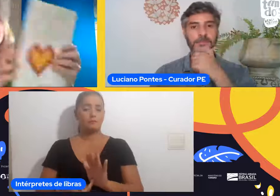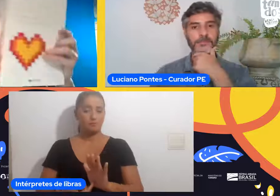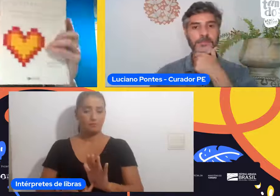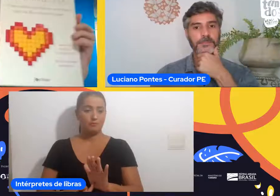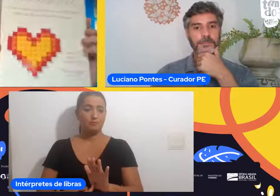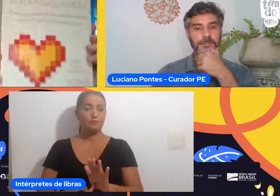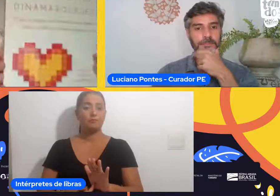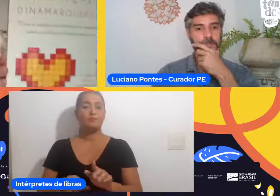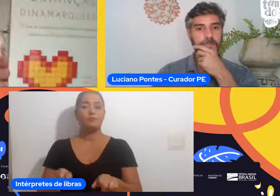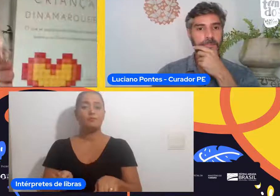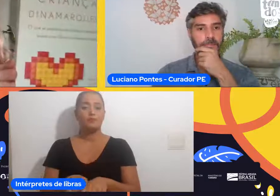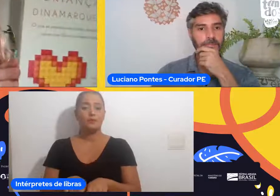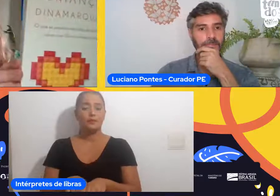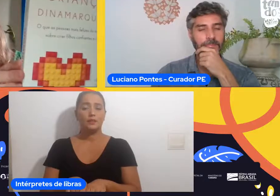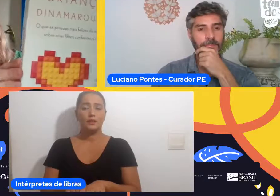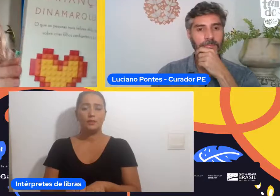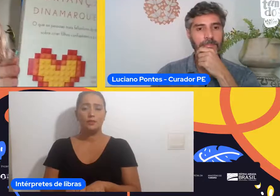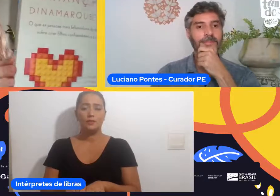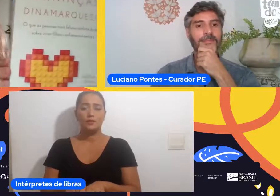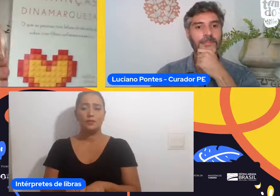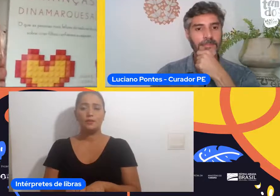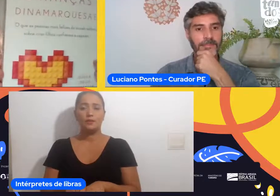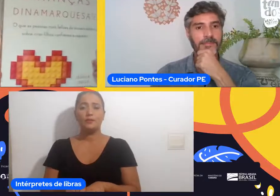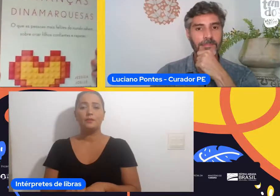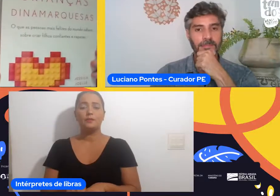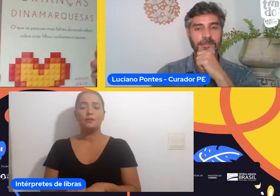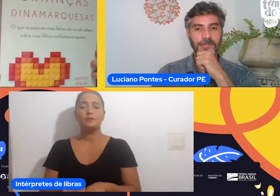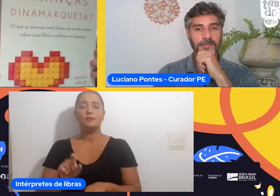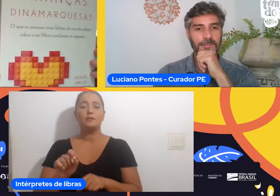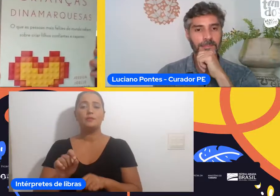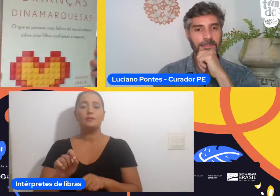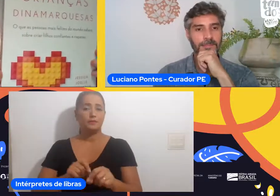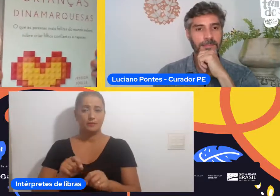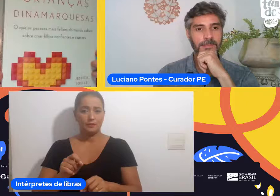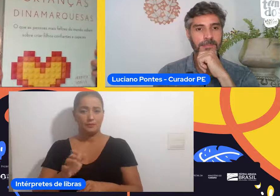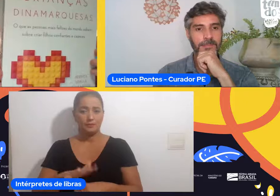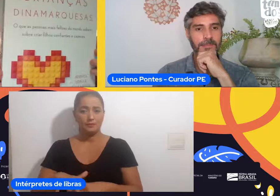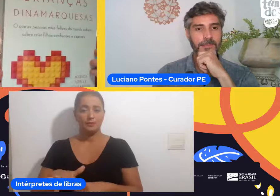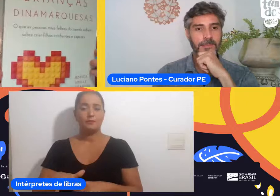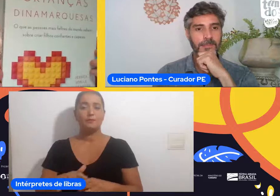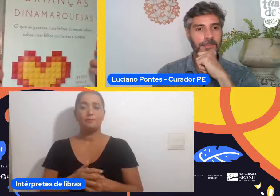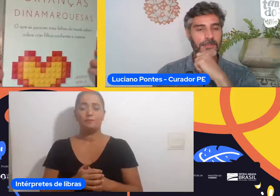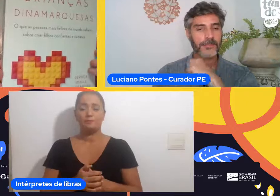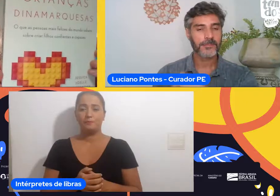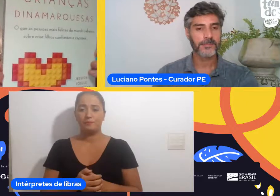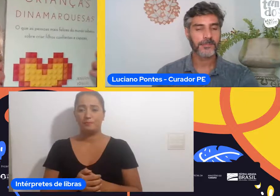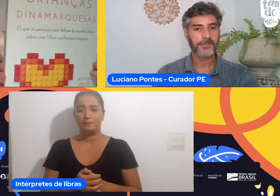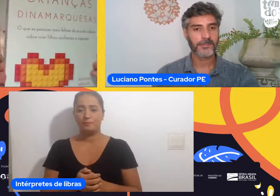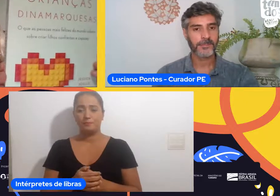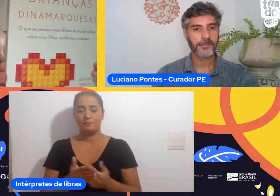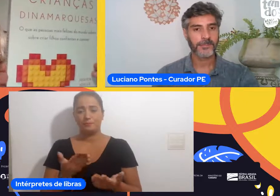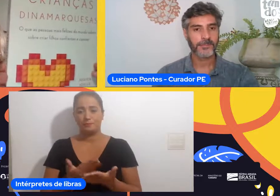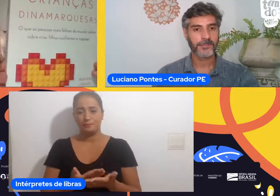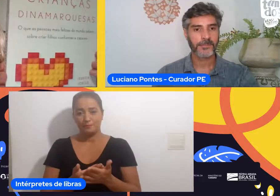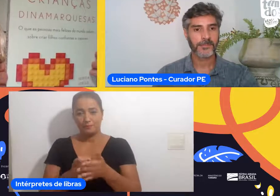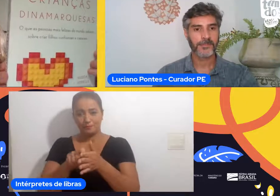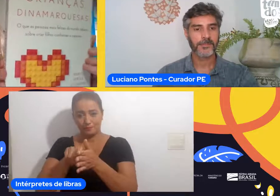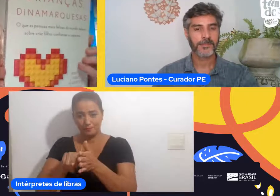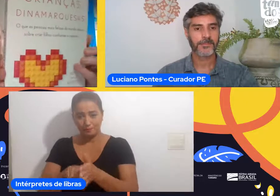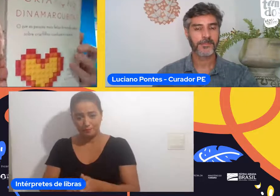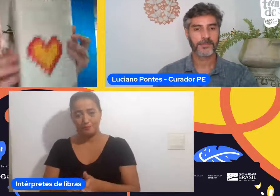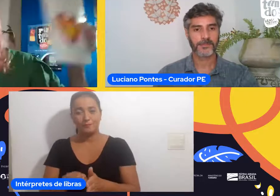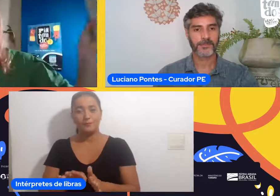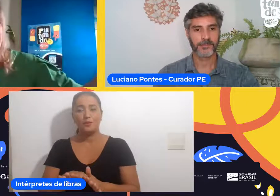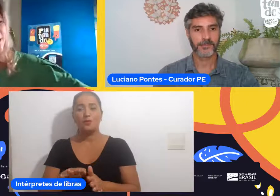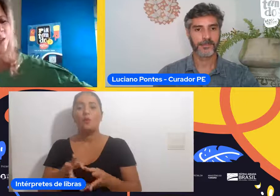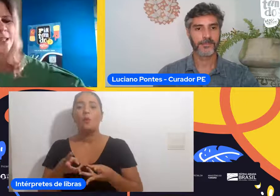também esse que eu adoro, Crianças Dinamarquesas. São estudos e pesquisas que falam quantas crianças que brincam